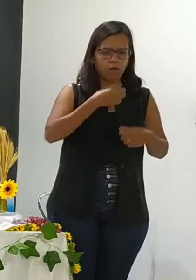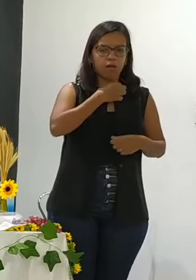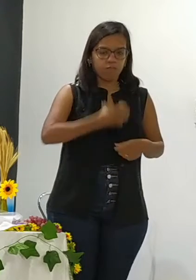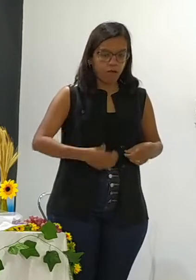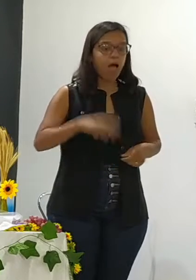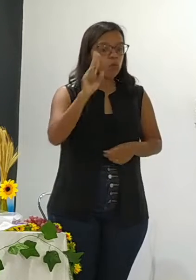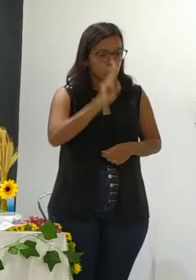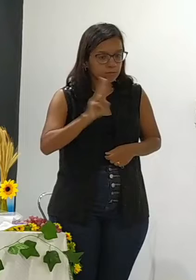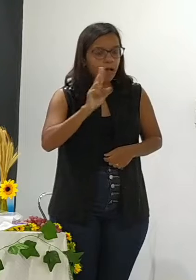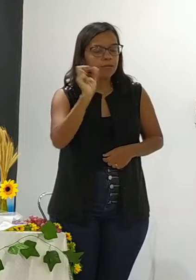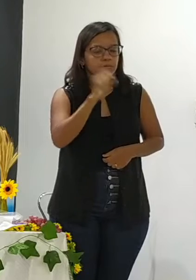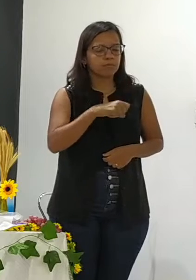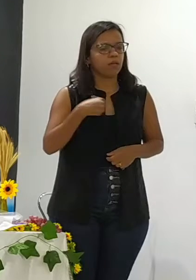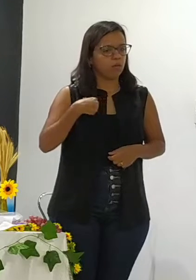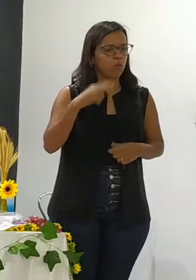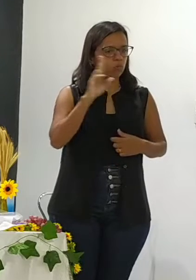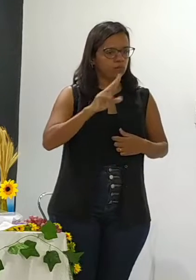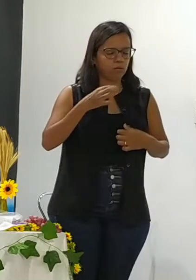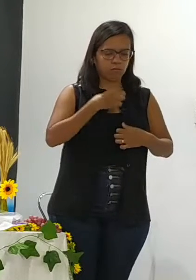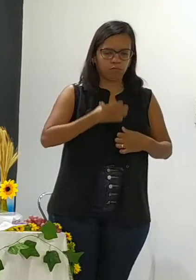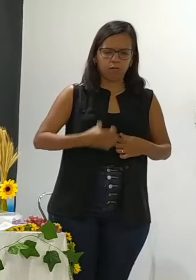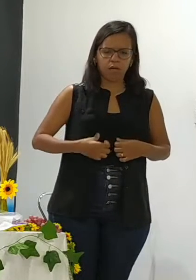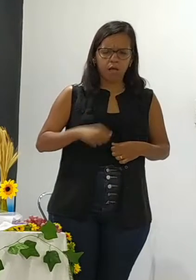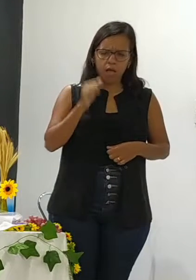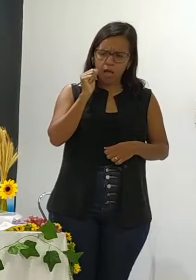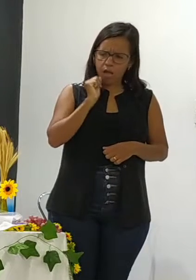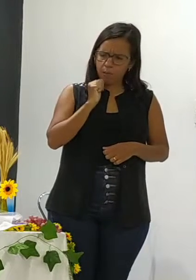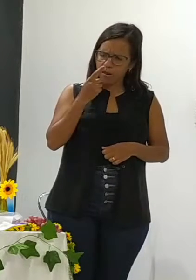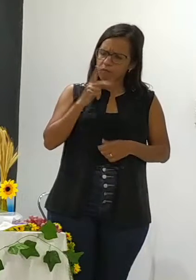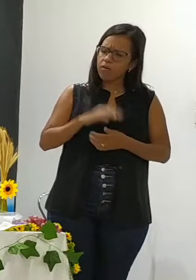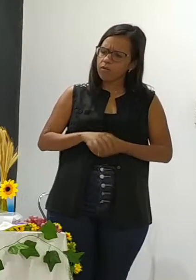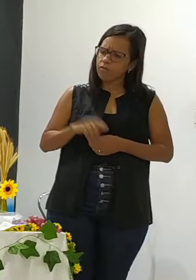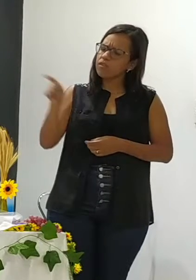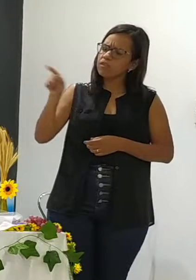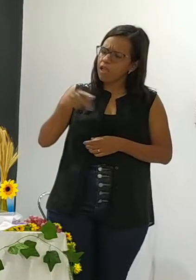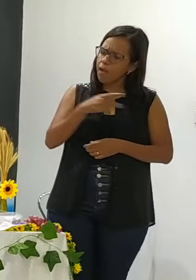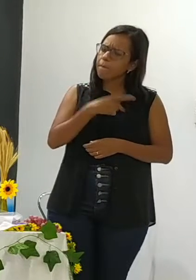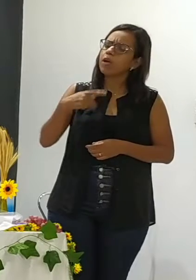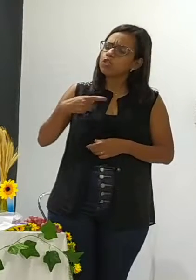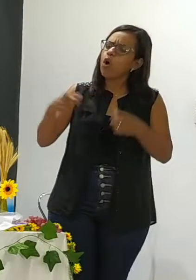vai usar. Eu usei. E veio uma senhora e falou: você é pastor da mãe.